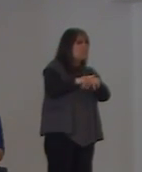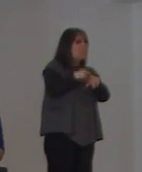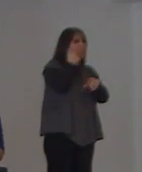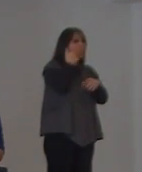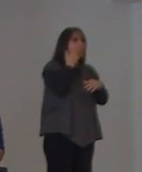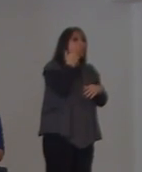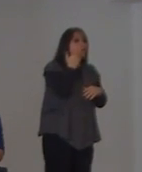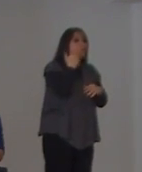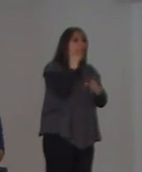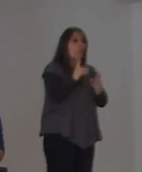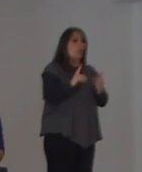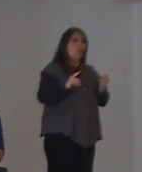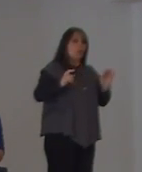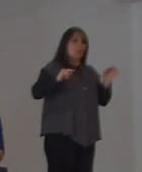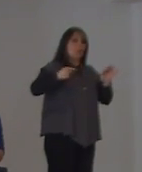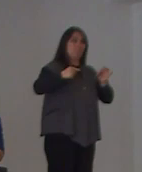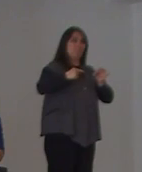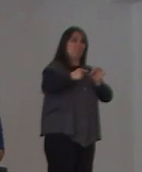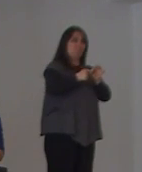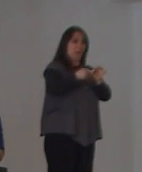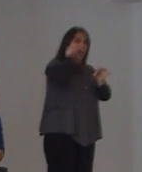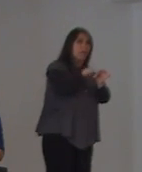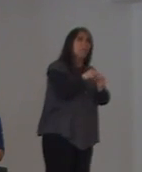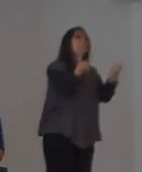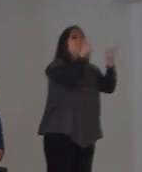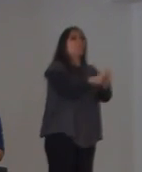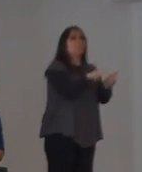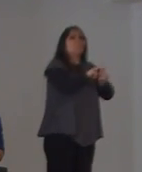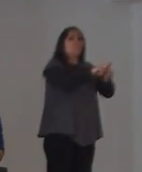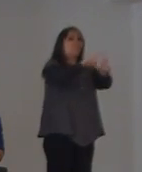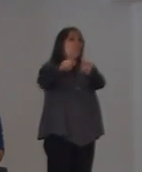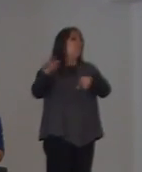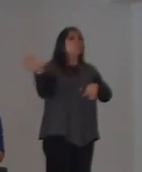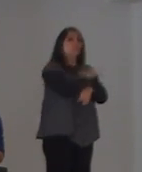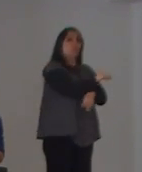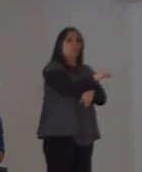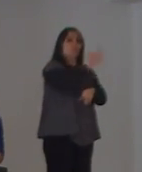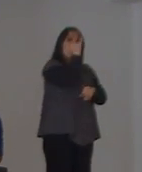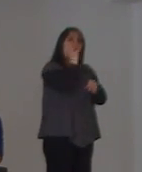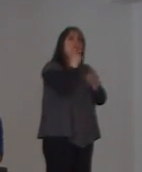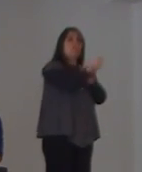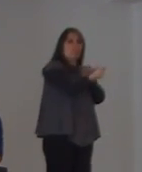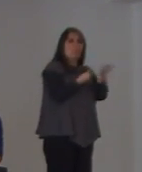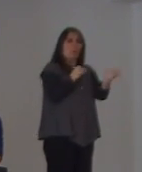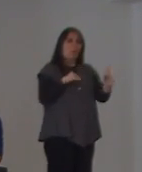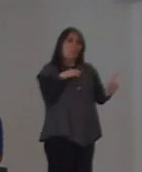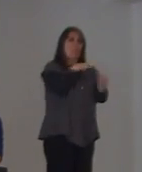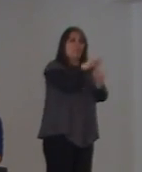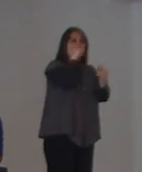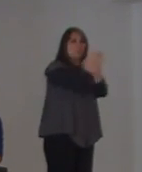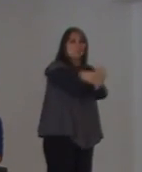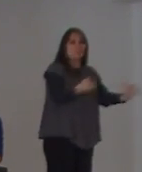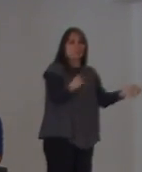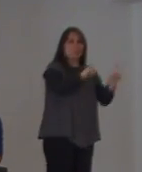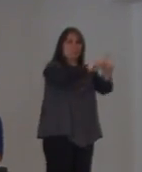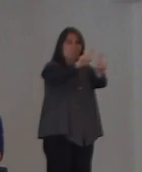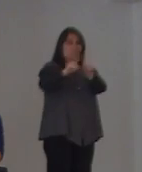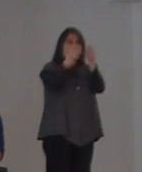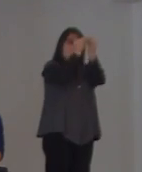concepción, porque es que hay muchas implicaciones que lo hacen diferente y por tanto